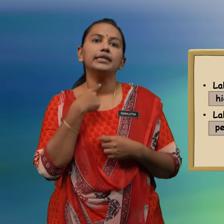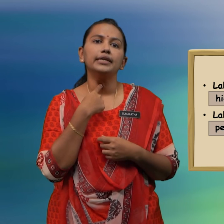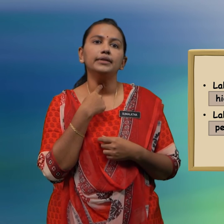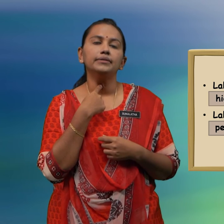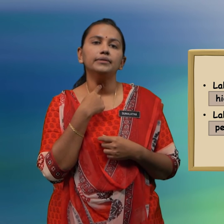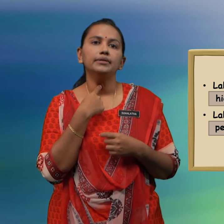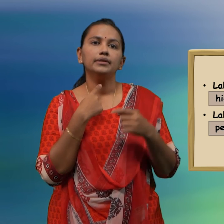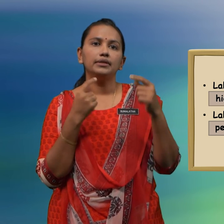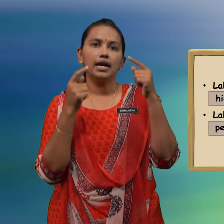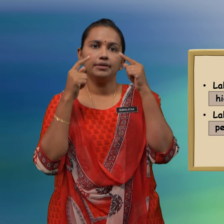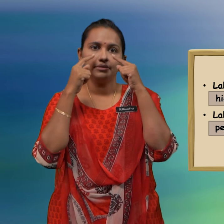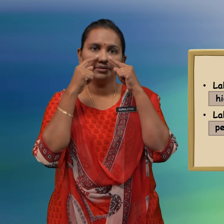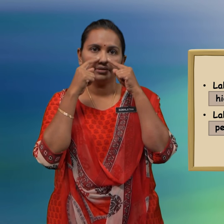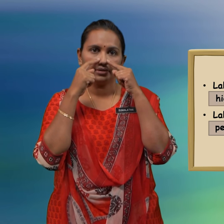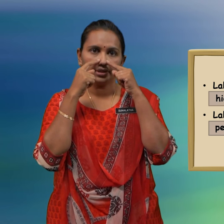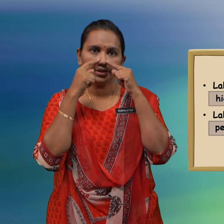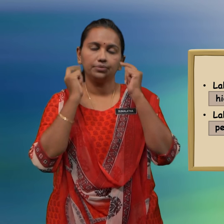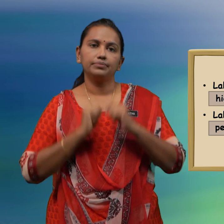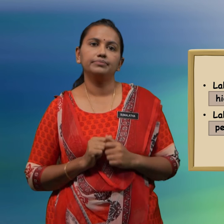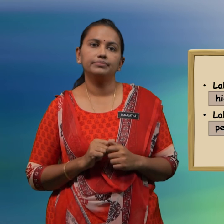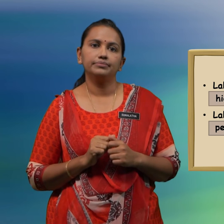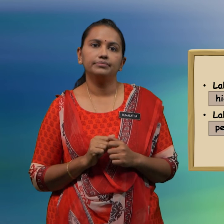trakea dan hidung.